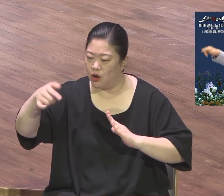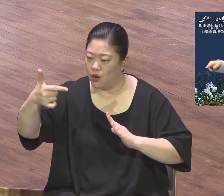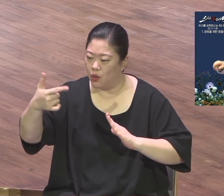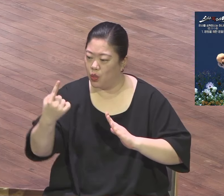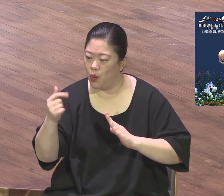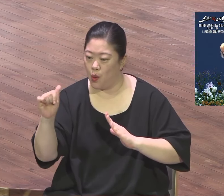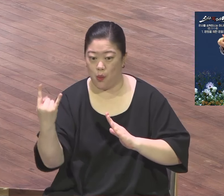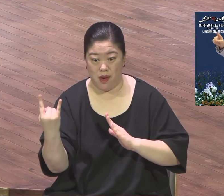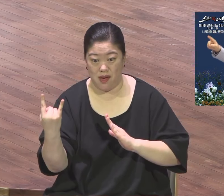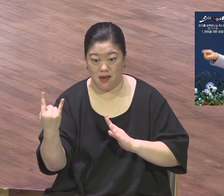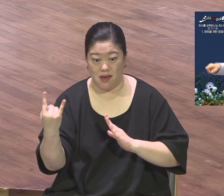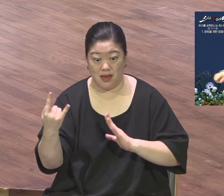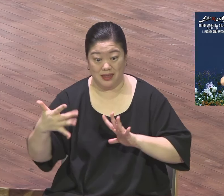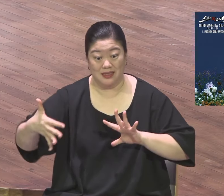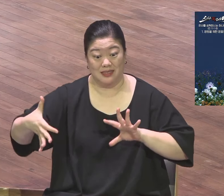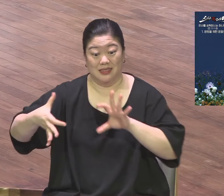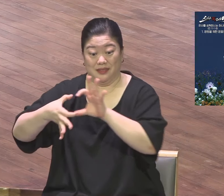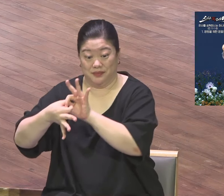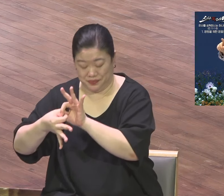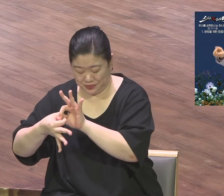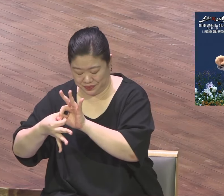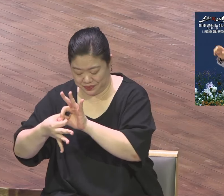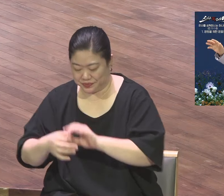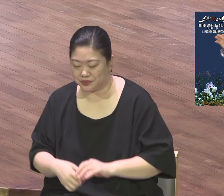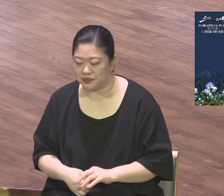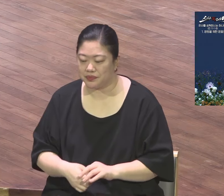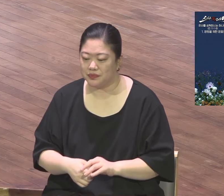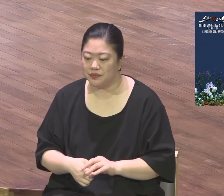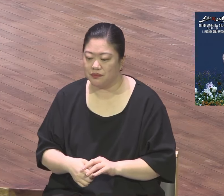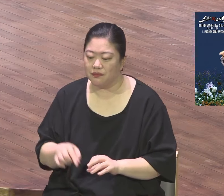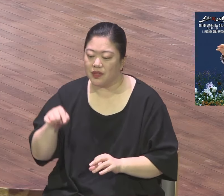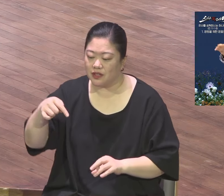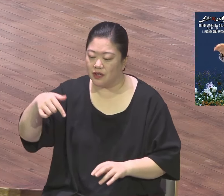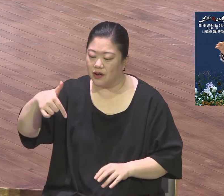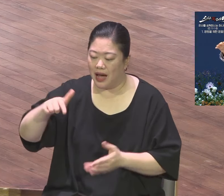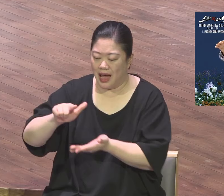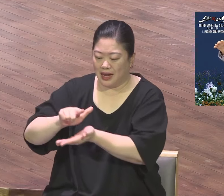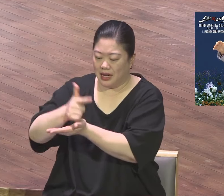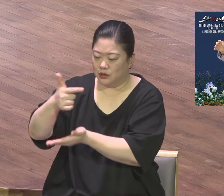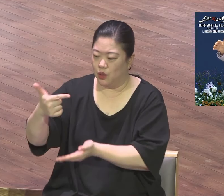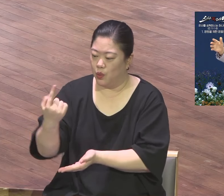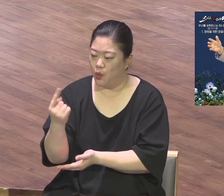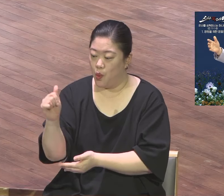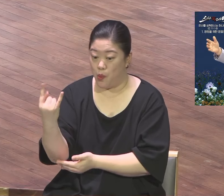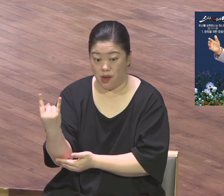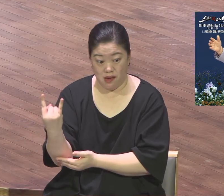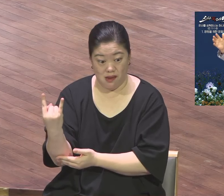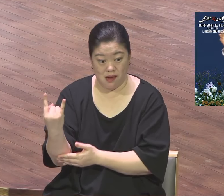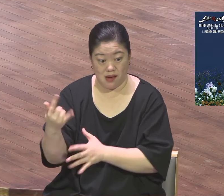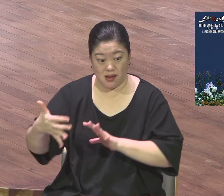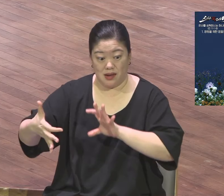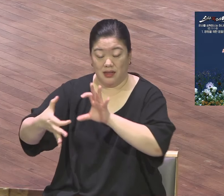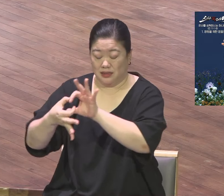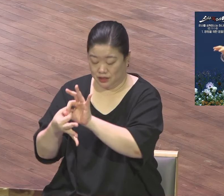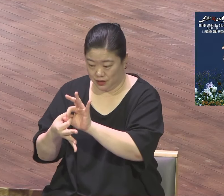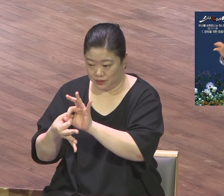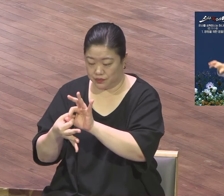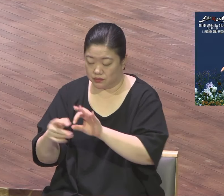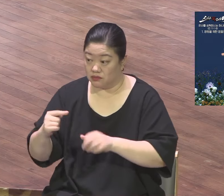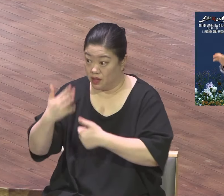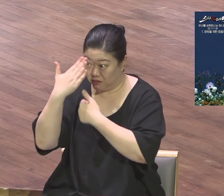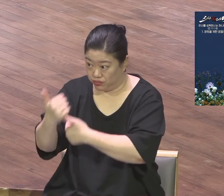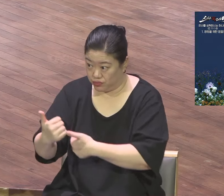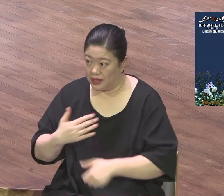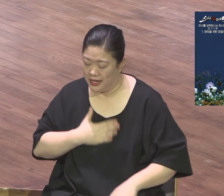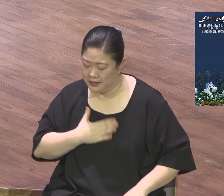강순호에 다 옵니다. 그럼 우리 이 시찰이 있습니다. 강순 노회하는데 이 남부산 노회하는데 강수